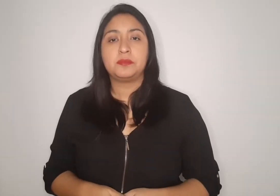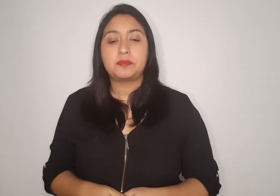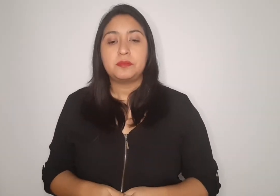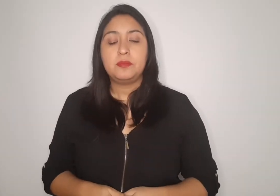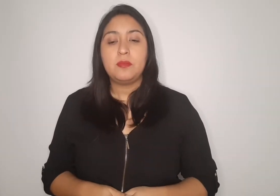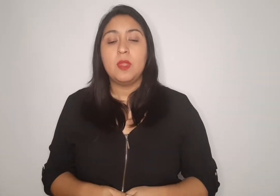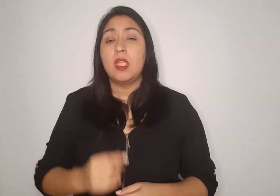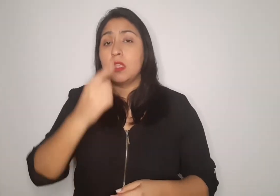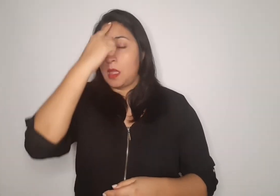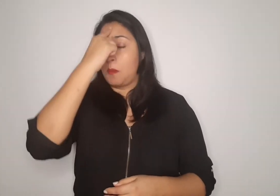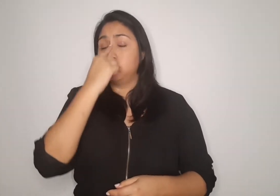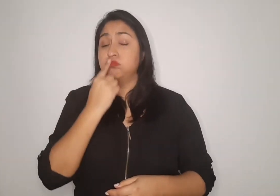Este museo